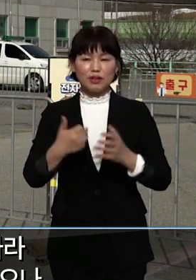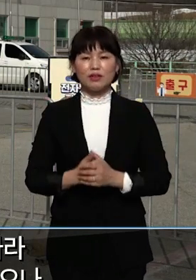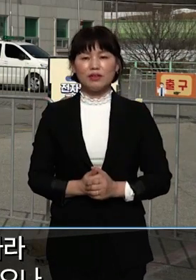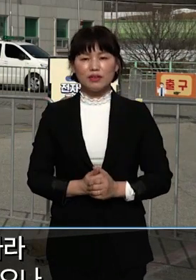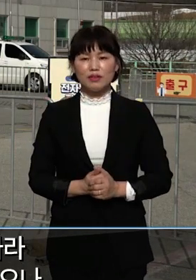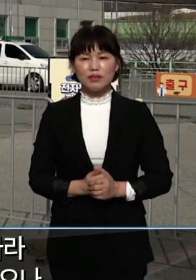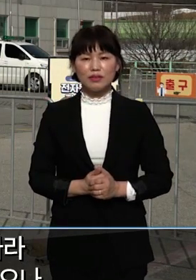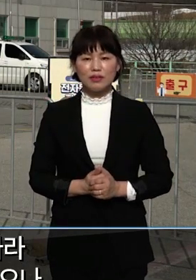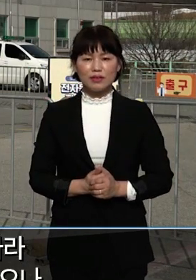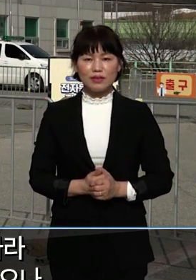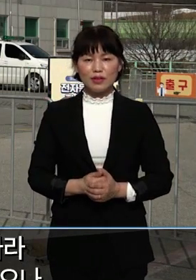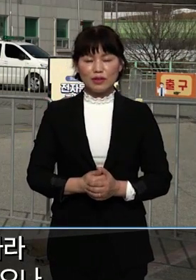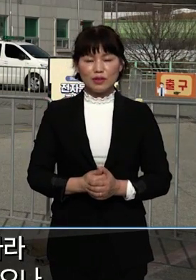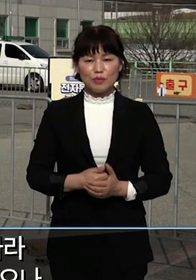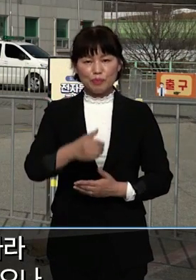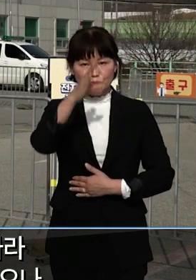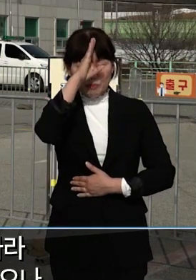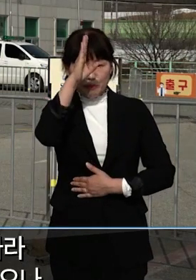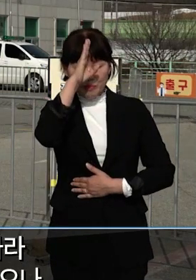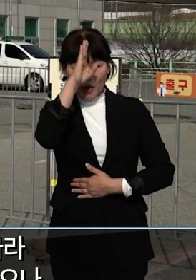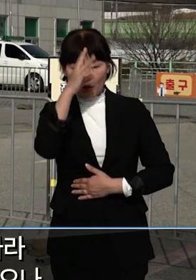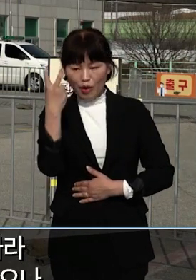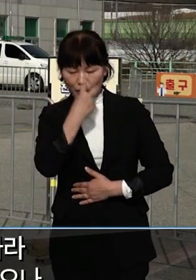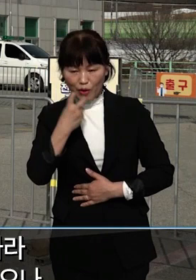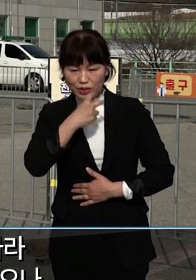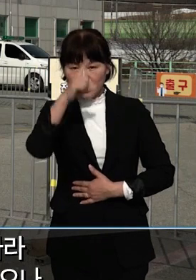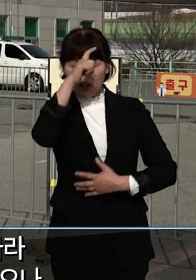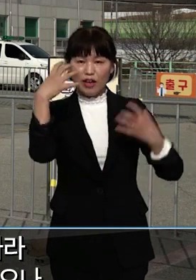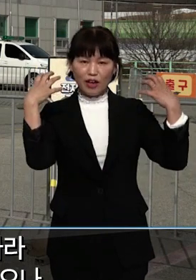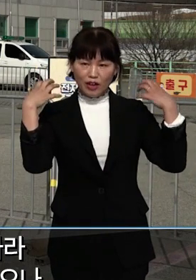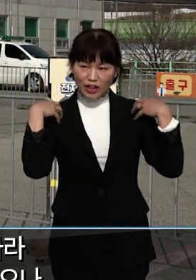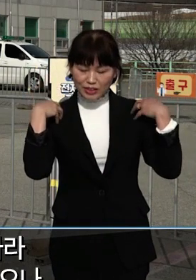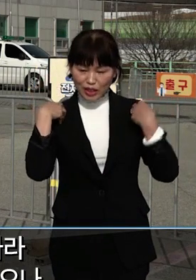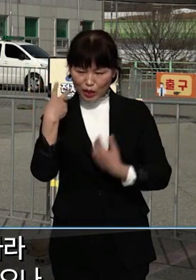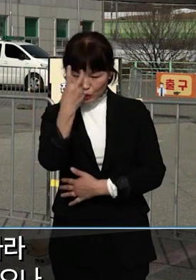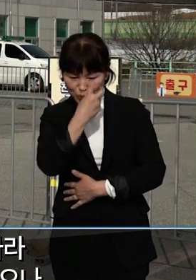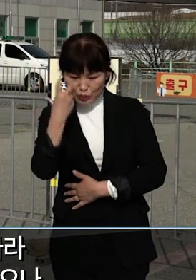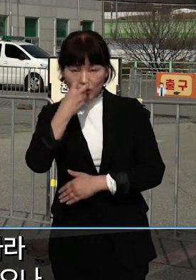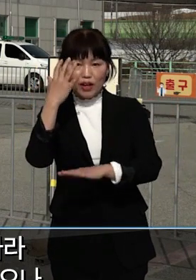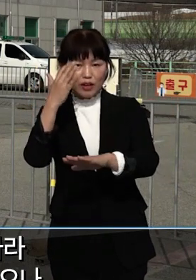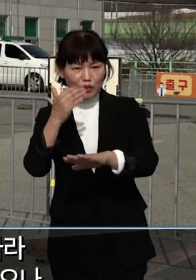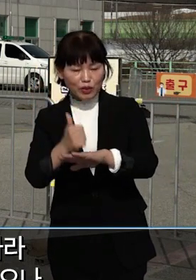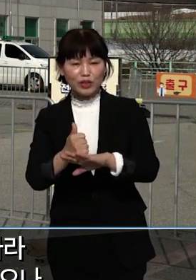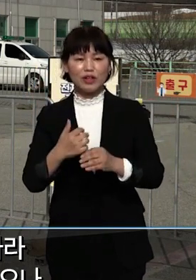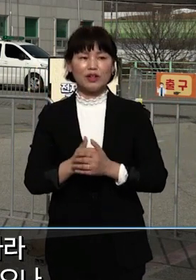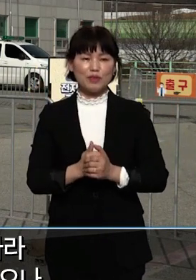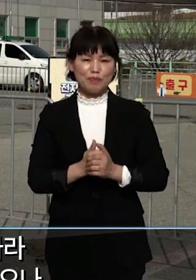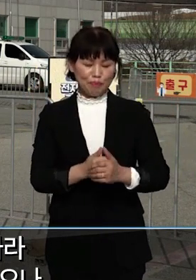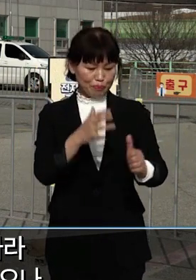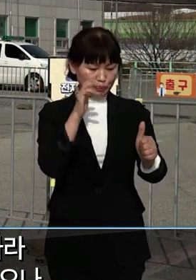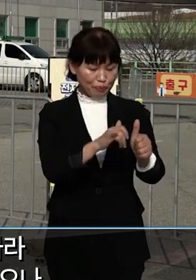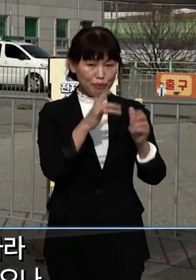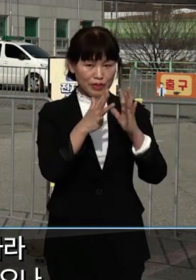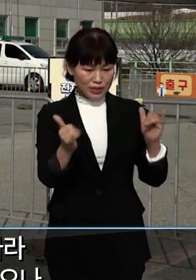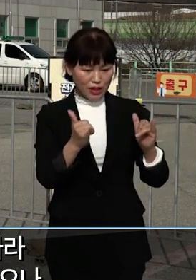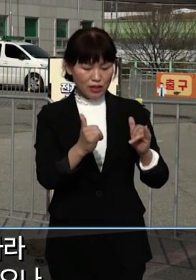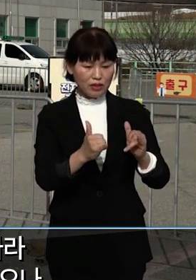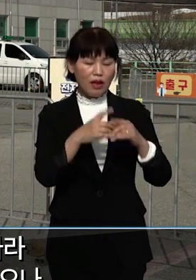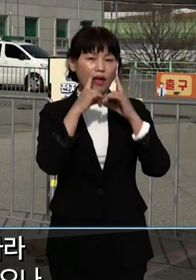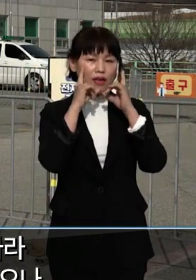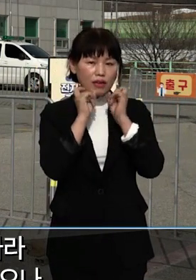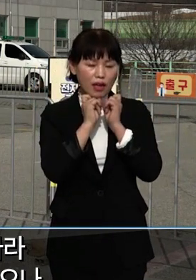질병관리청의 확진자의 이동 동선 등 정보 공개 지침에 따라 확진자의 개인정보